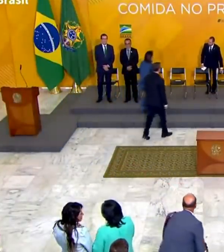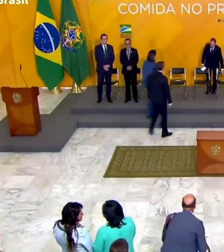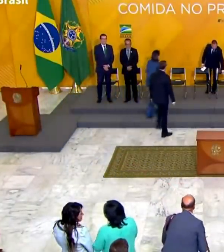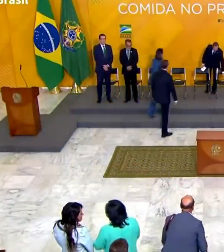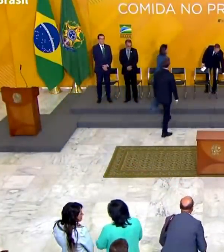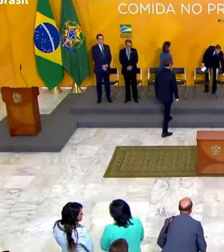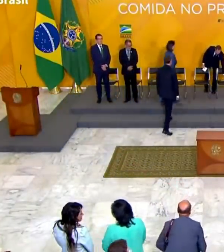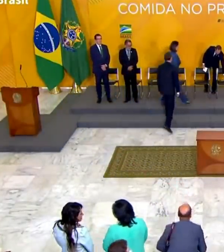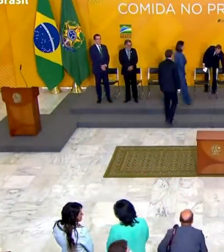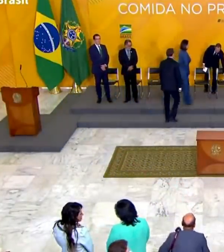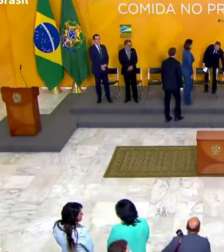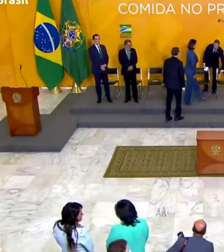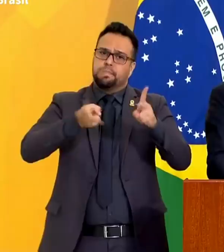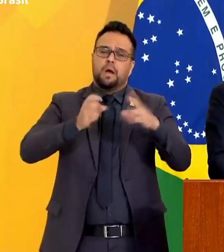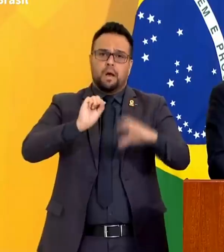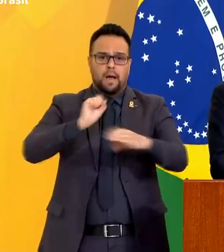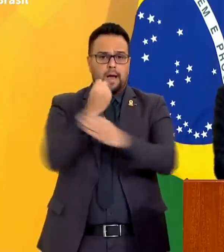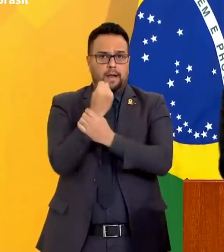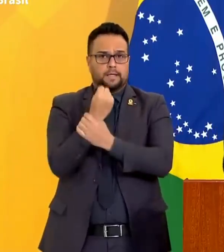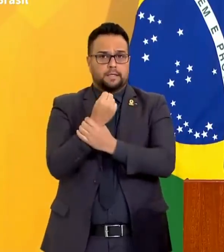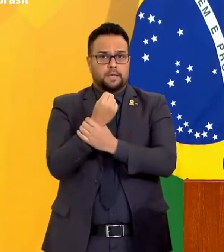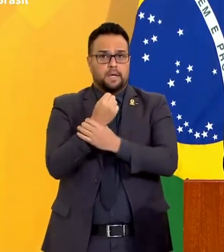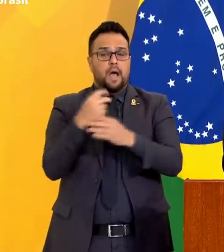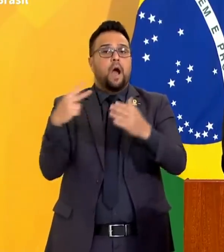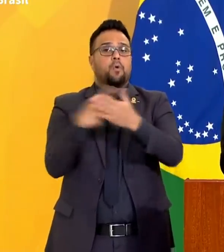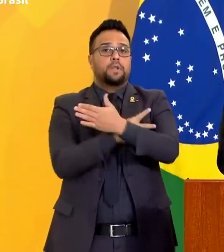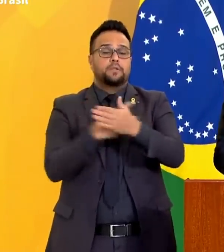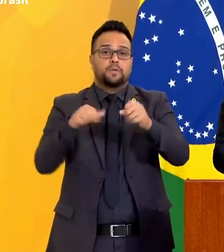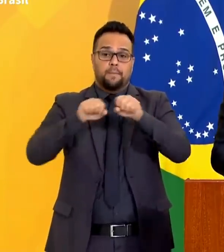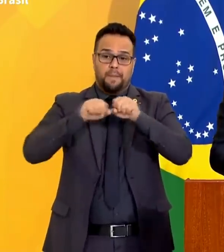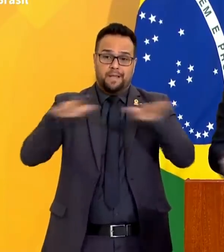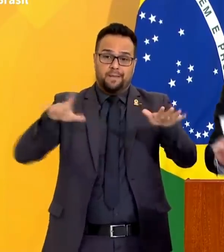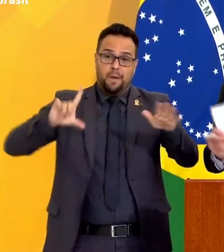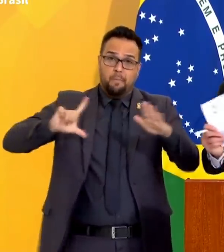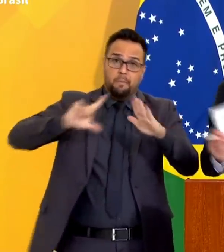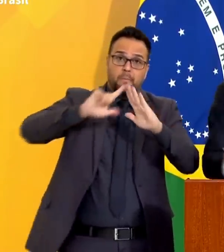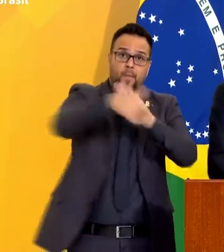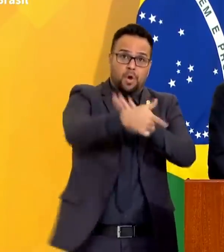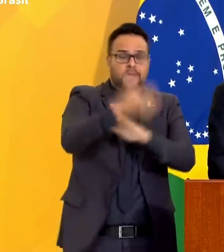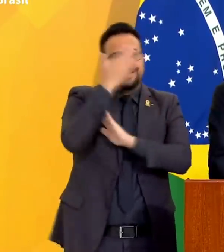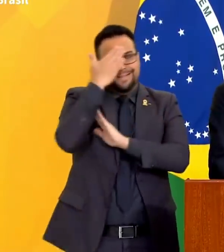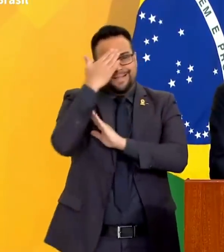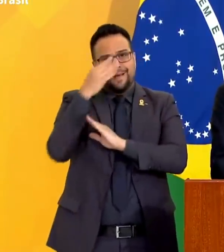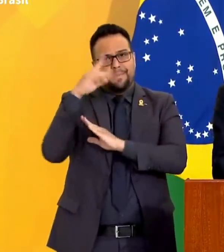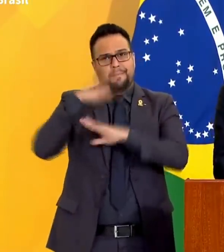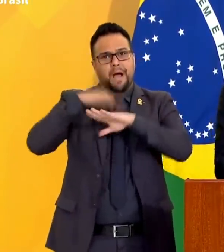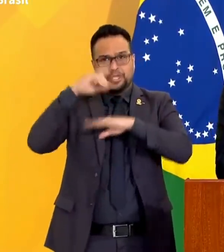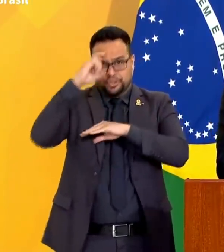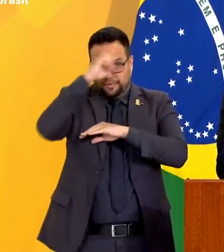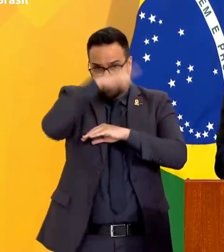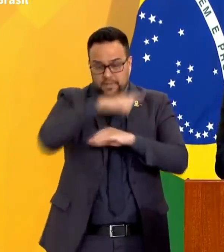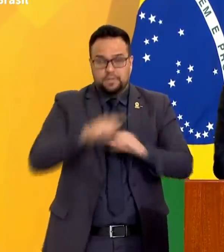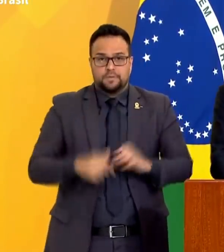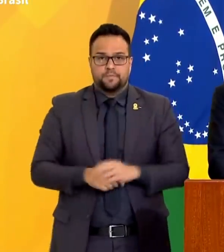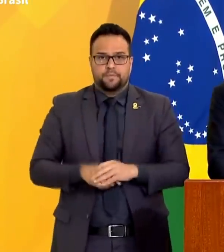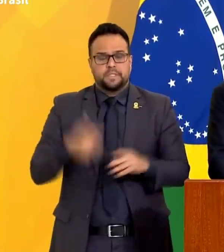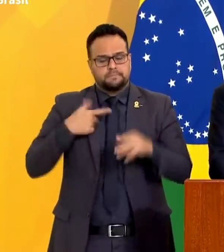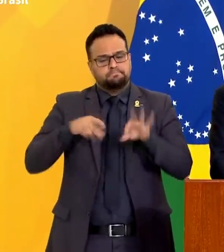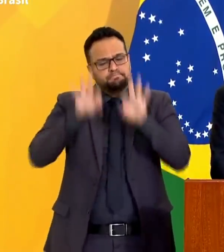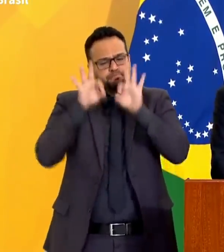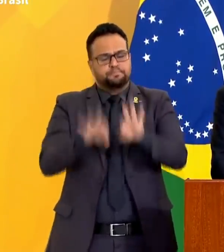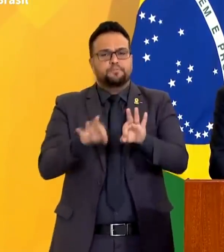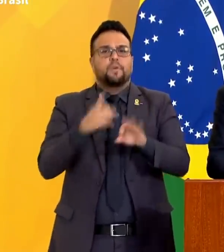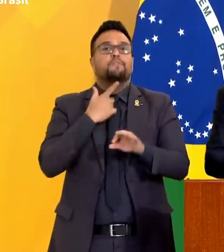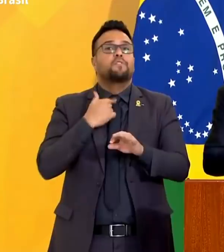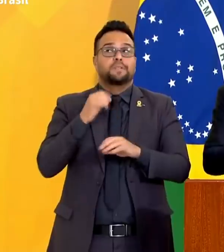comunicação e o de transporte rodoviário em evento no Palácio do Planalto bolsonaro disse que a decisão está relacionada com